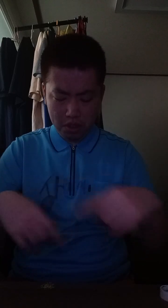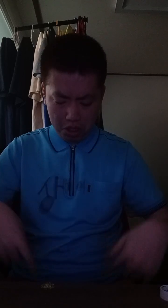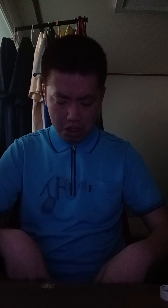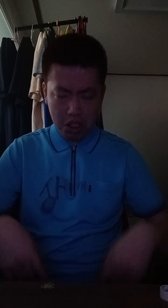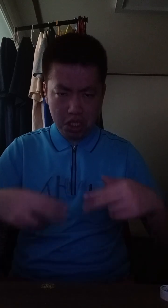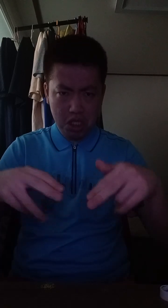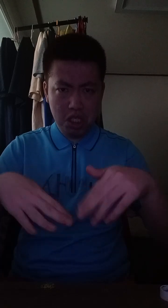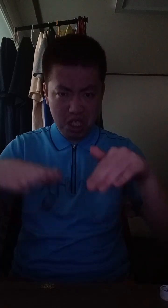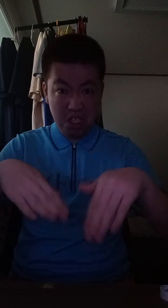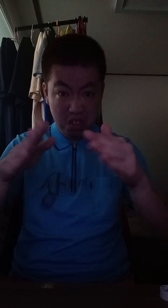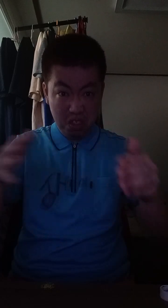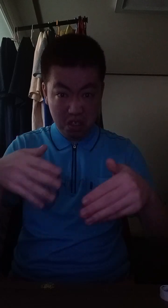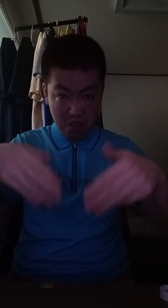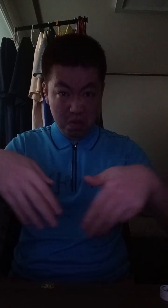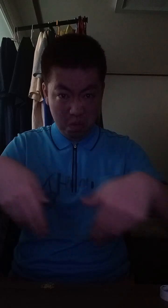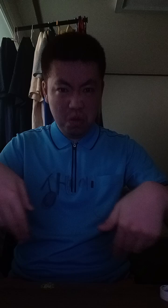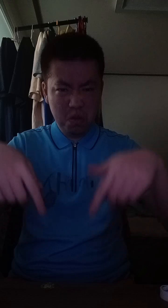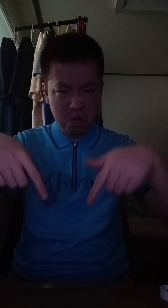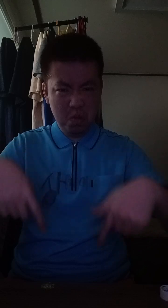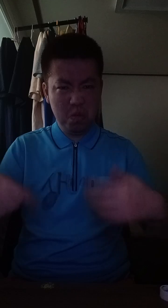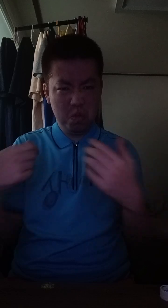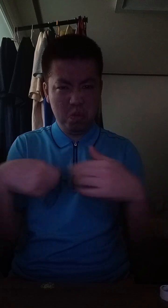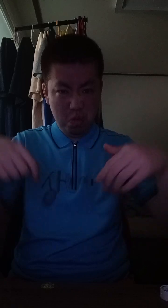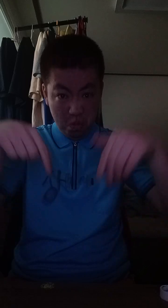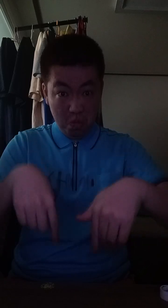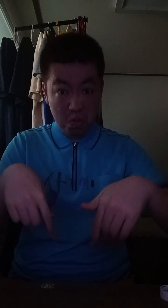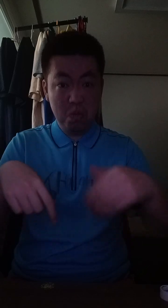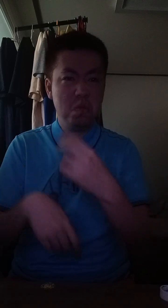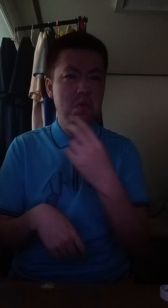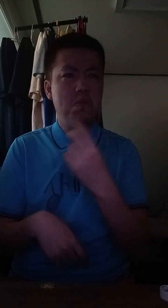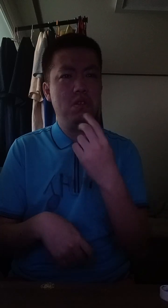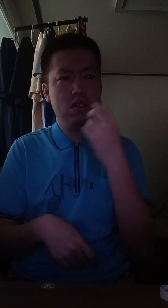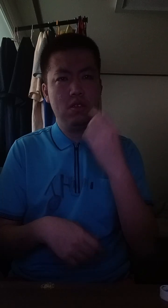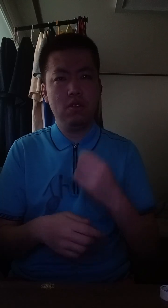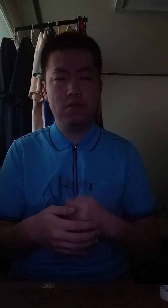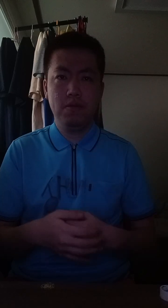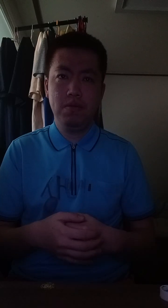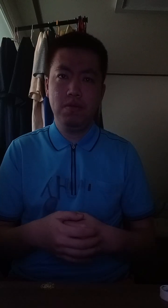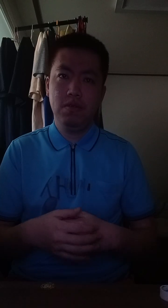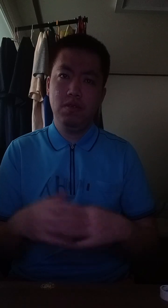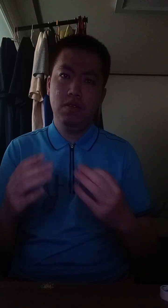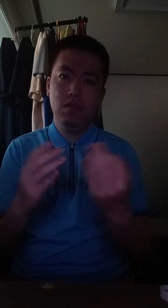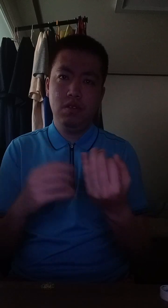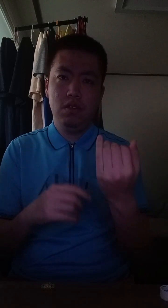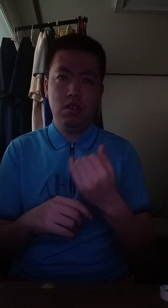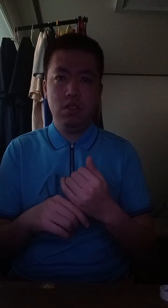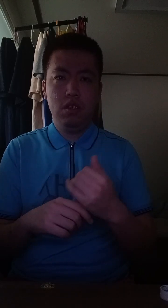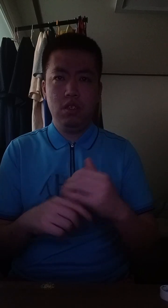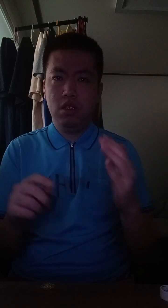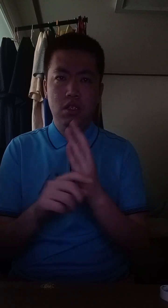승강장과 열차 틈으로 온몸이 빠지는 아찔한 사고가 일어났습니다. 다행히 아이는 크게 다치지